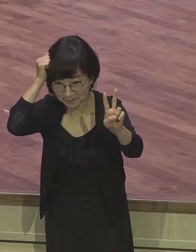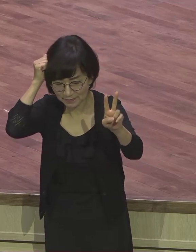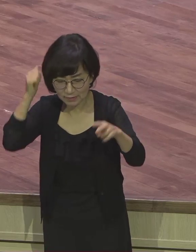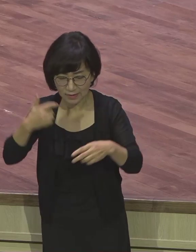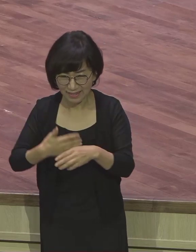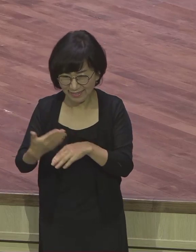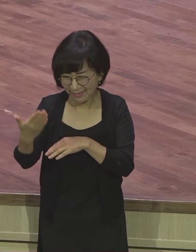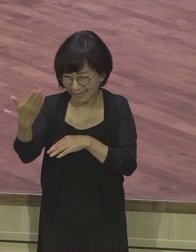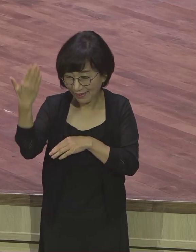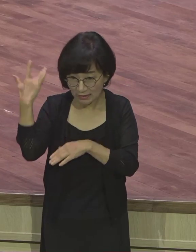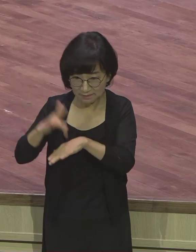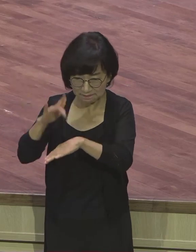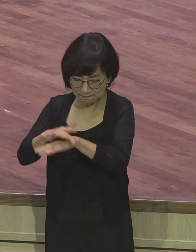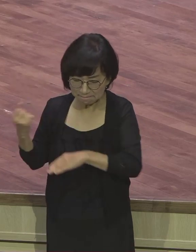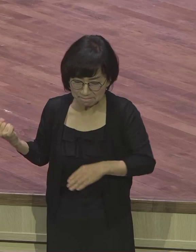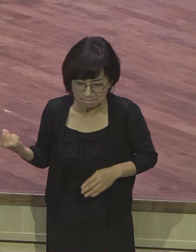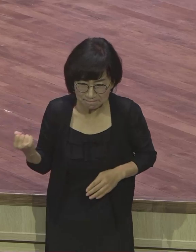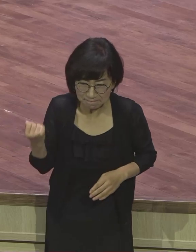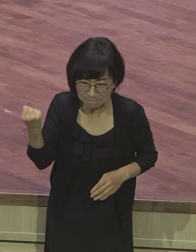분들이 있으면요.